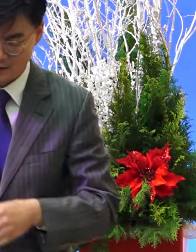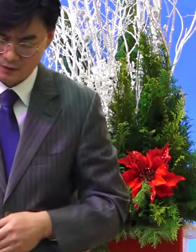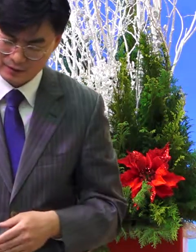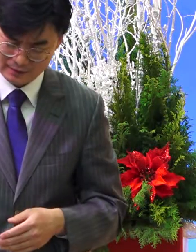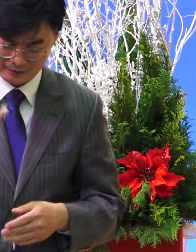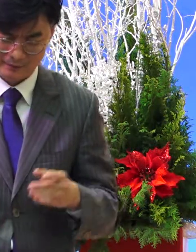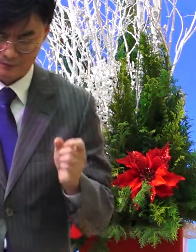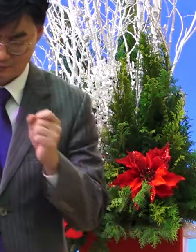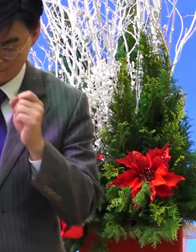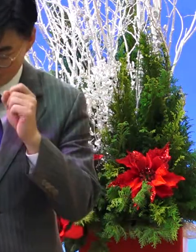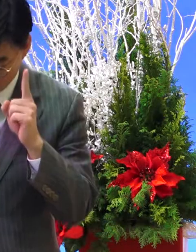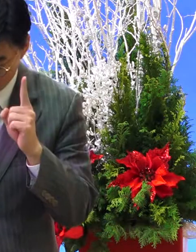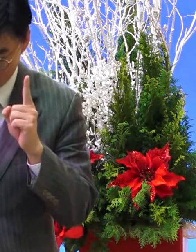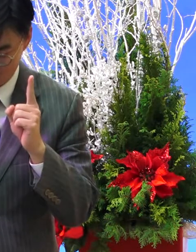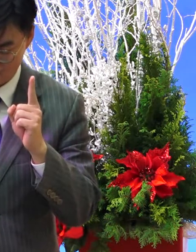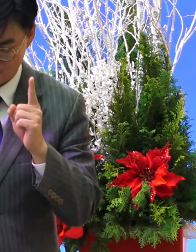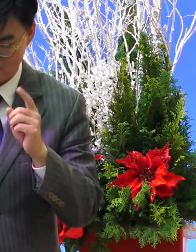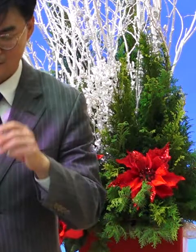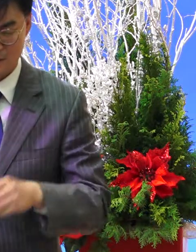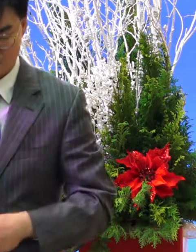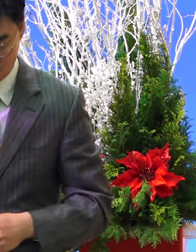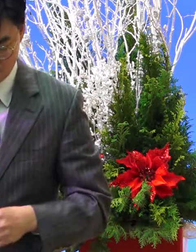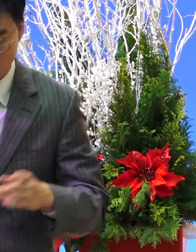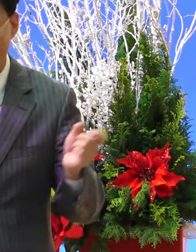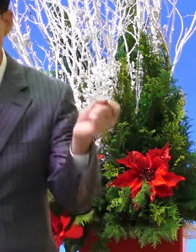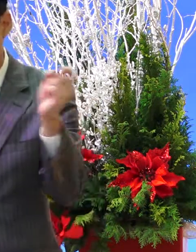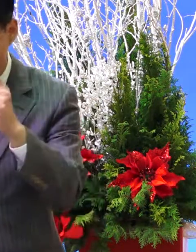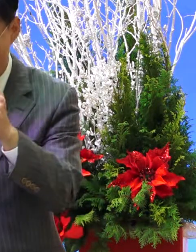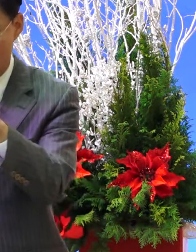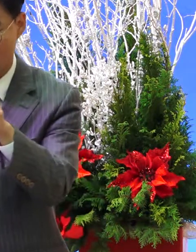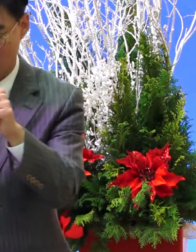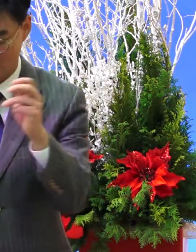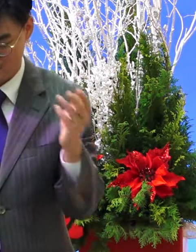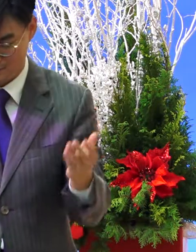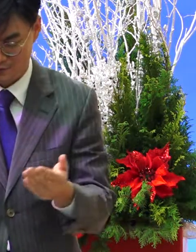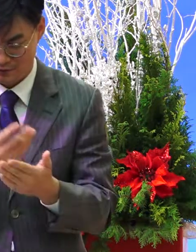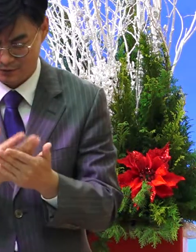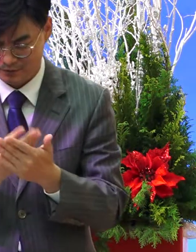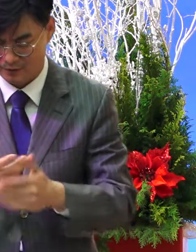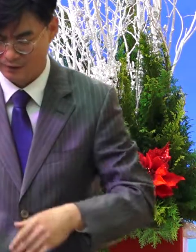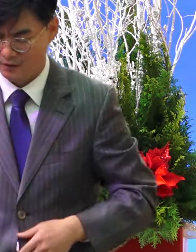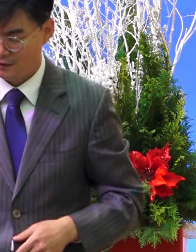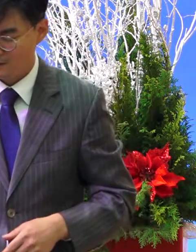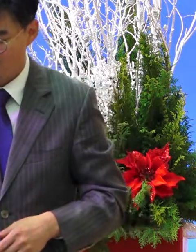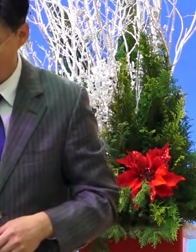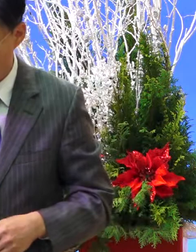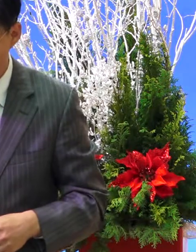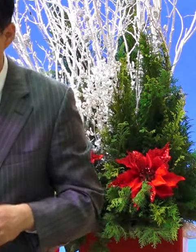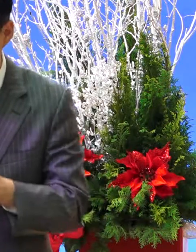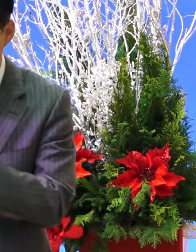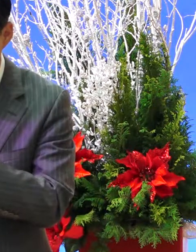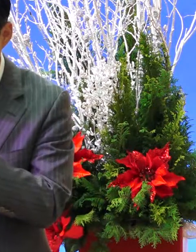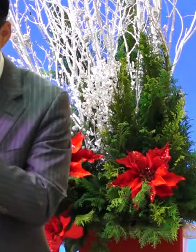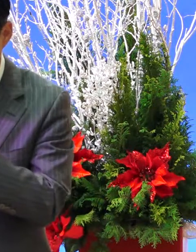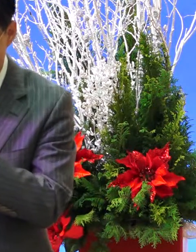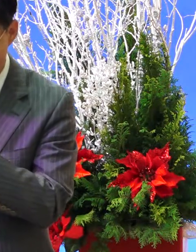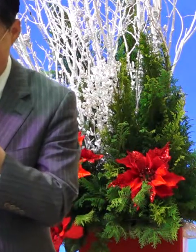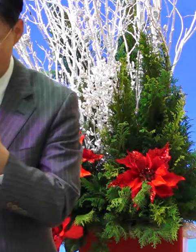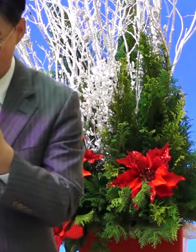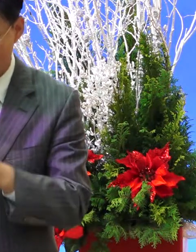주시옵소서. 우리 주님을 더 사랑하기를 원하며 생명까지 내어주신 주님의 은혜를 그 십자가의 그 은혜를 다시 한번